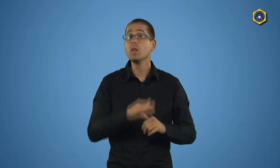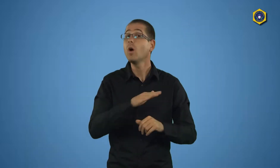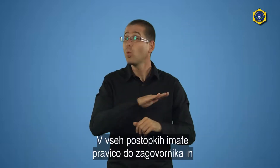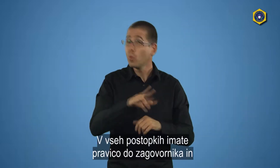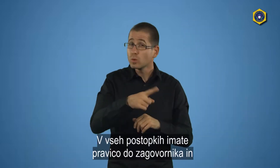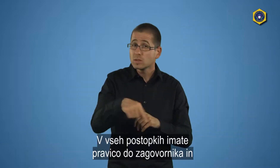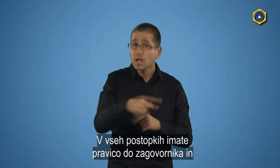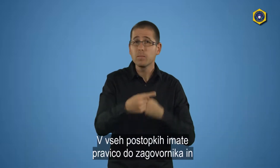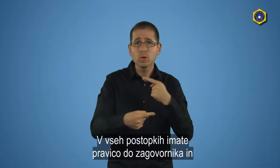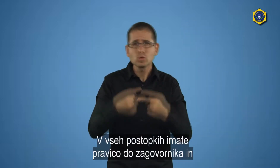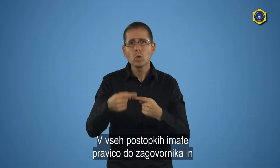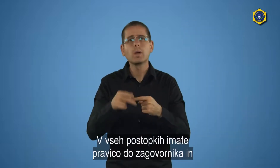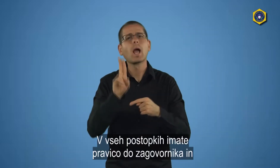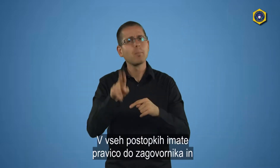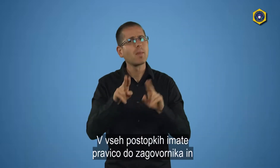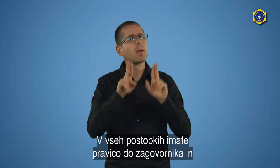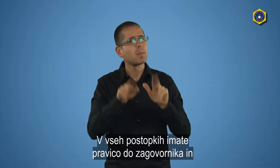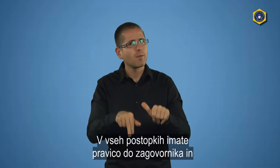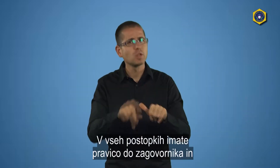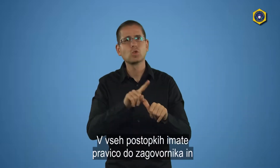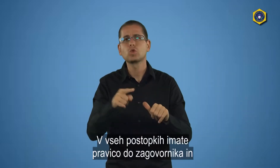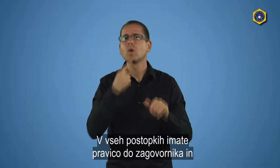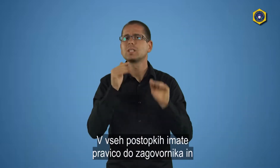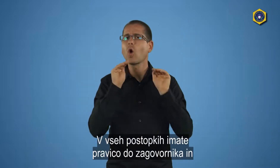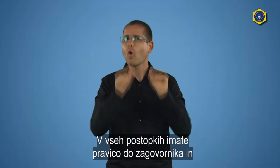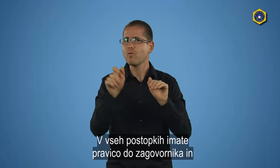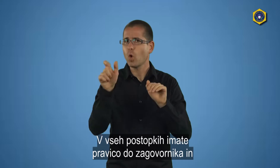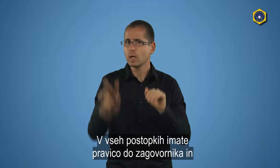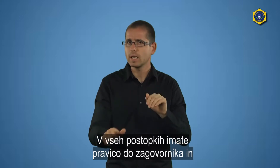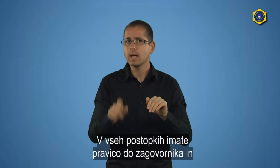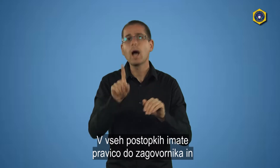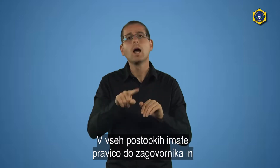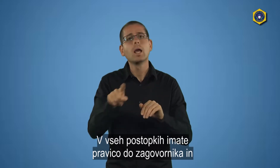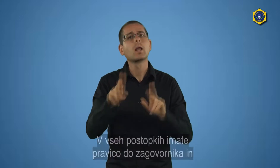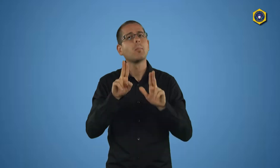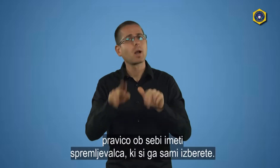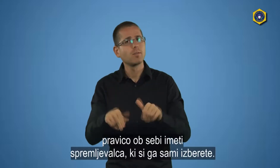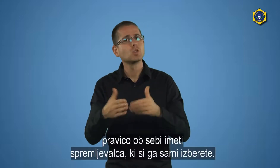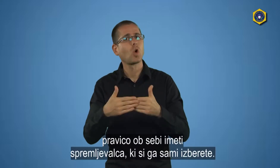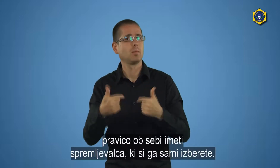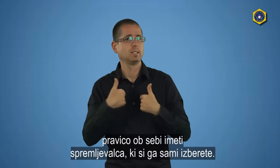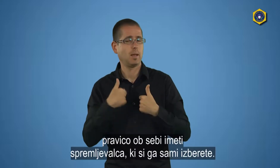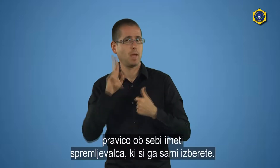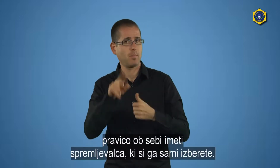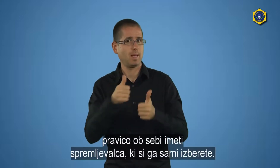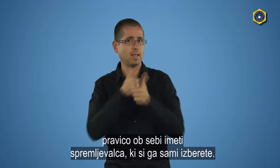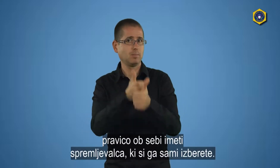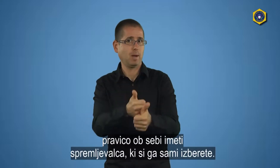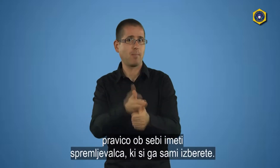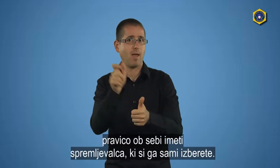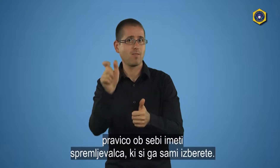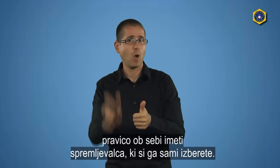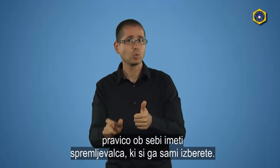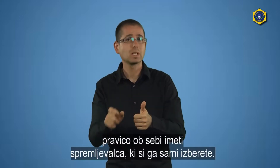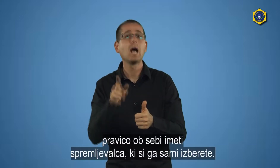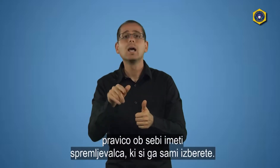V vseh postopkih imate pravico do zagovornika in pravico ob sebi imeti spremljevalca, ki si ga sami izberete.